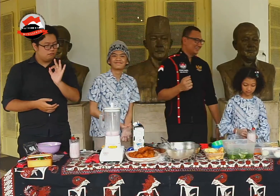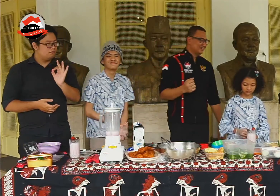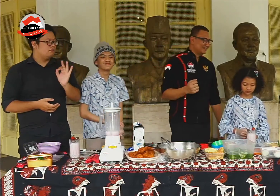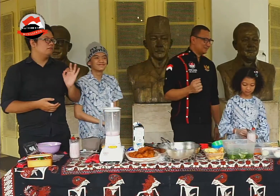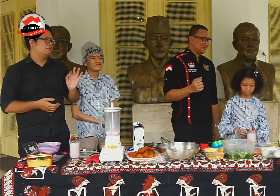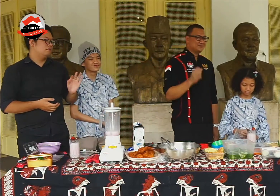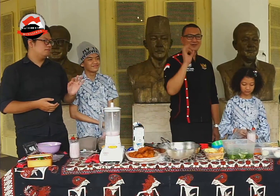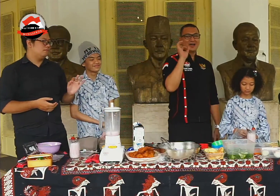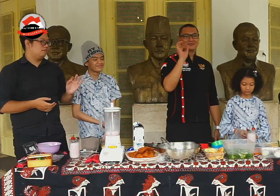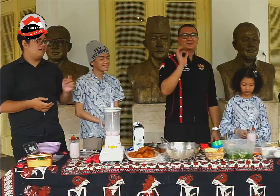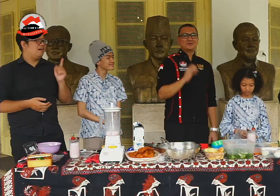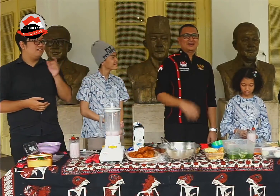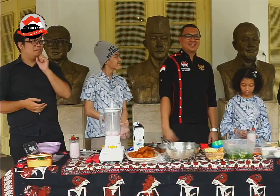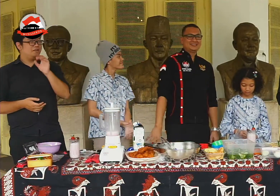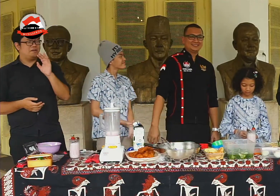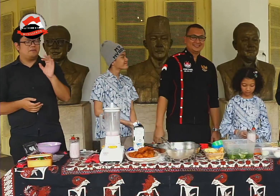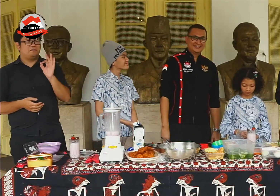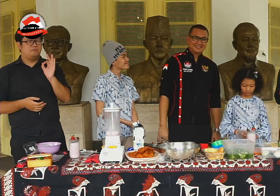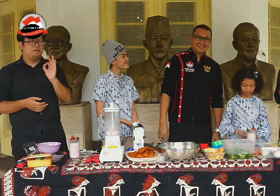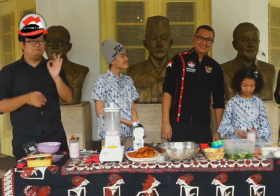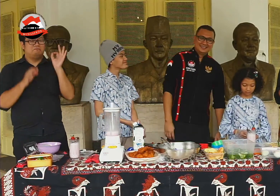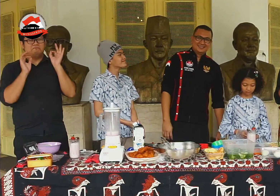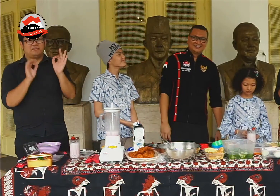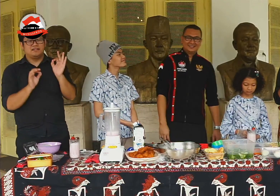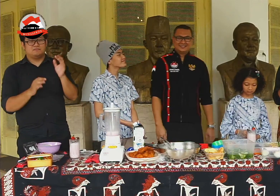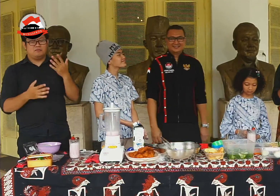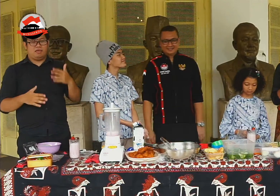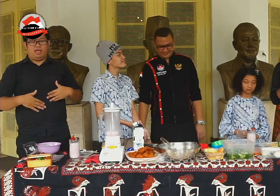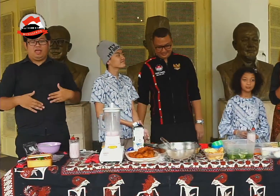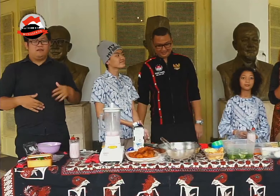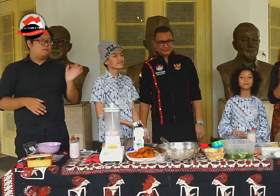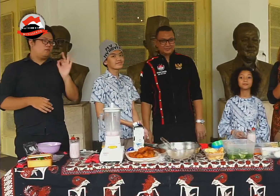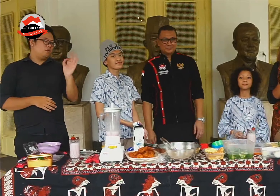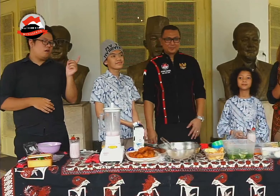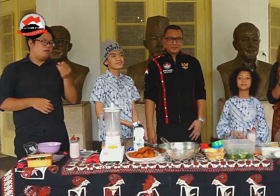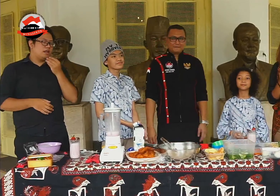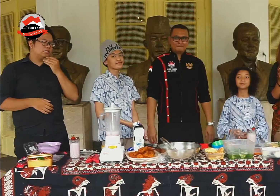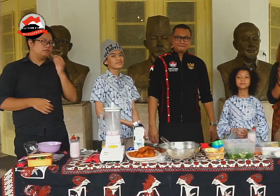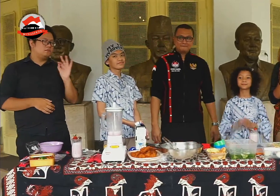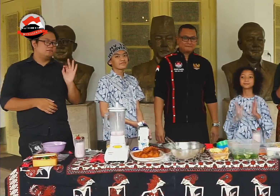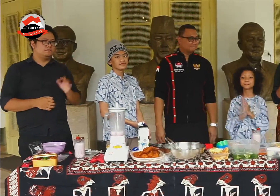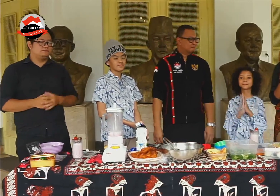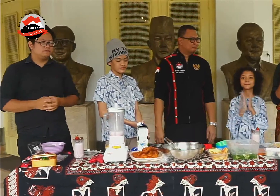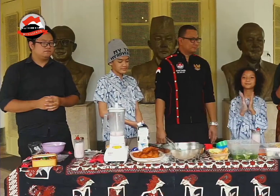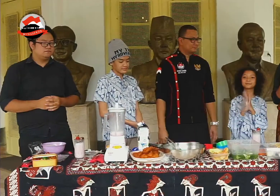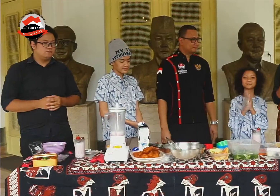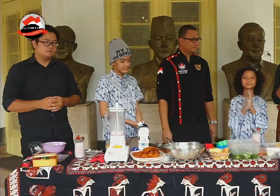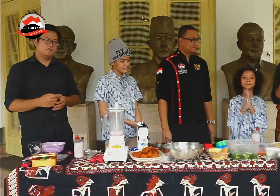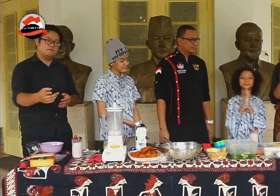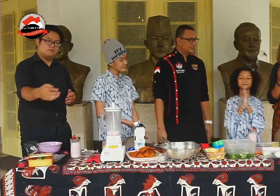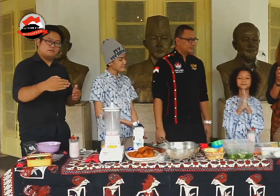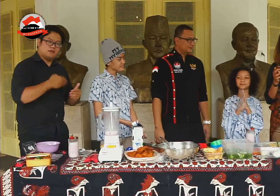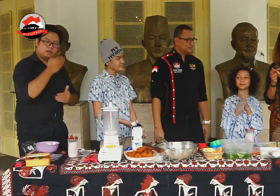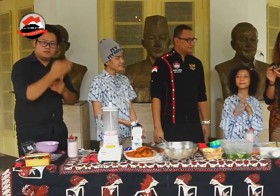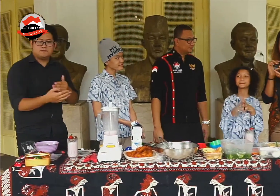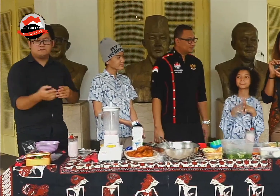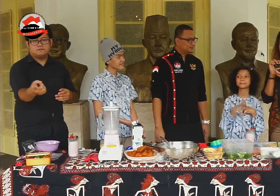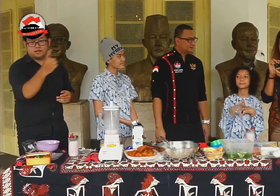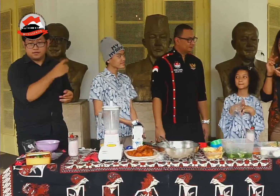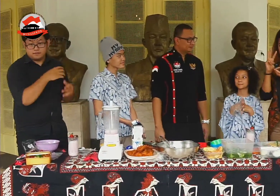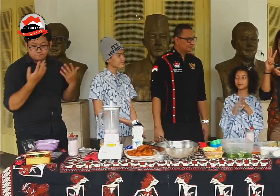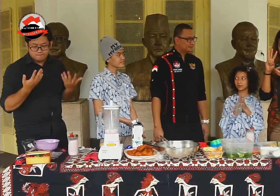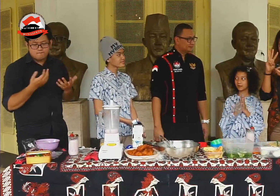Belum afdal kalau belum makan nasi. Terus selanjutnya yaitu pertanyaannya adalah ini